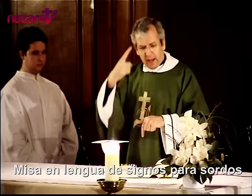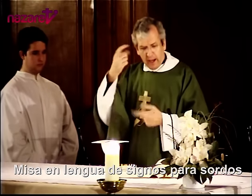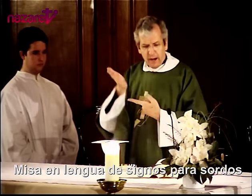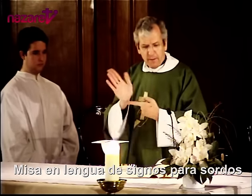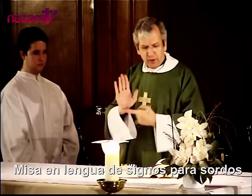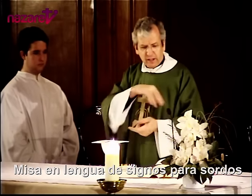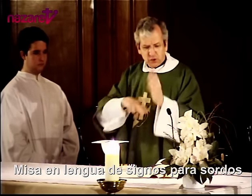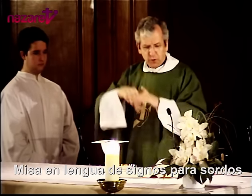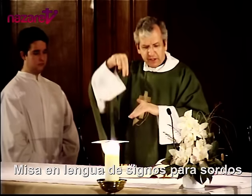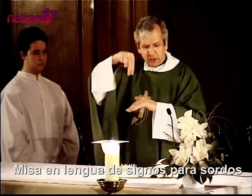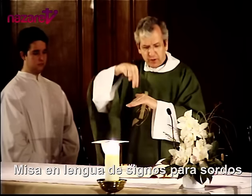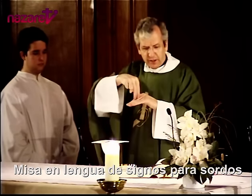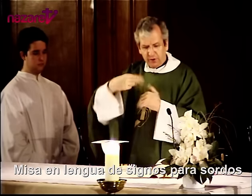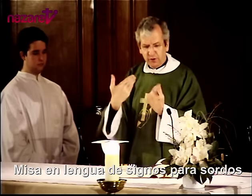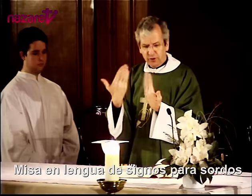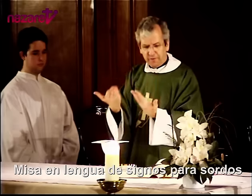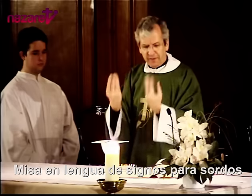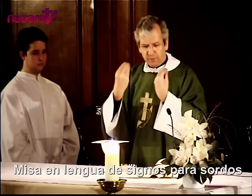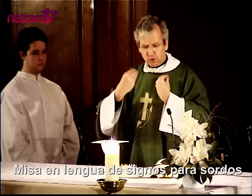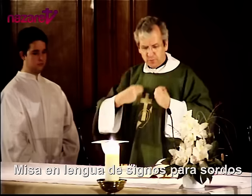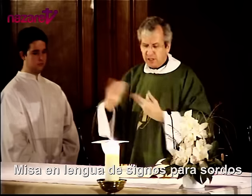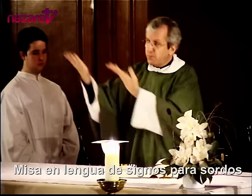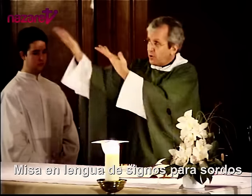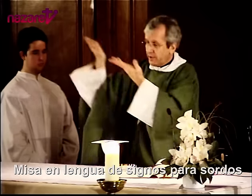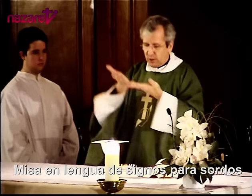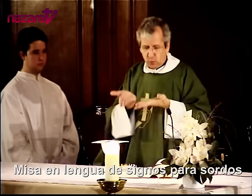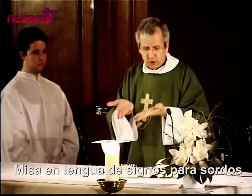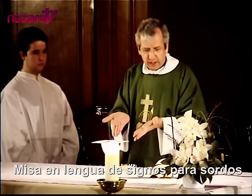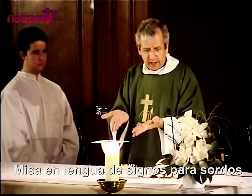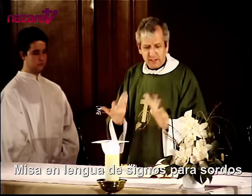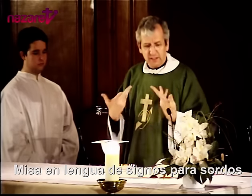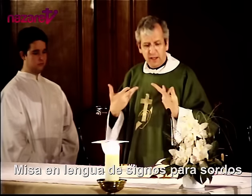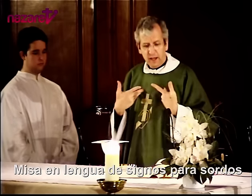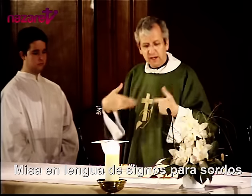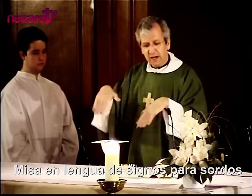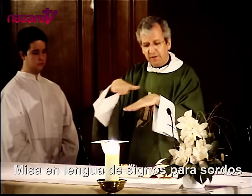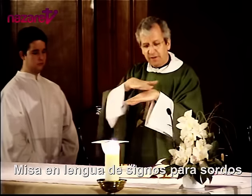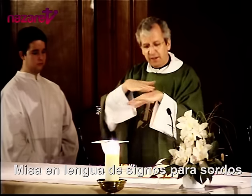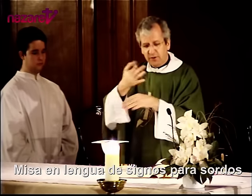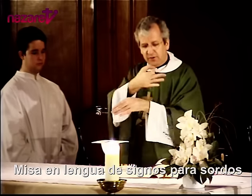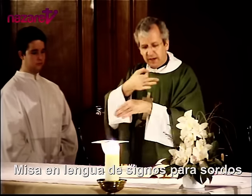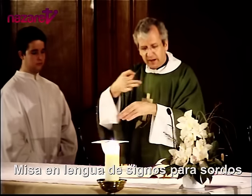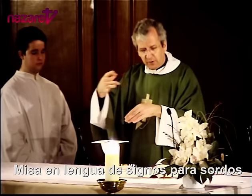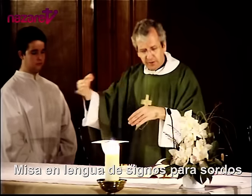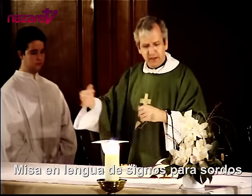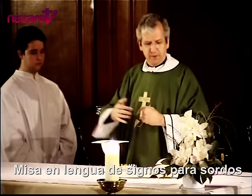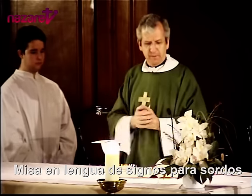el memorial de su muerte y resurrección, te ofrecemos lo mismo que tú nos entregaste, el sacrificio de la reconciliación